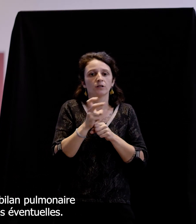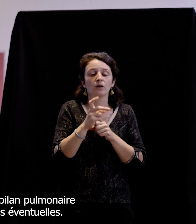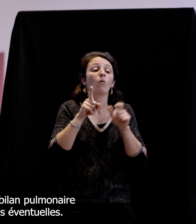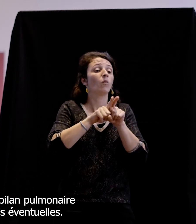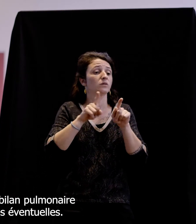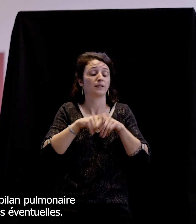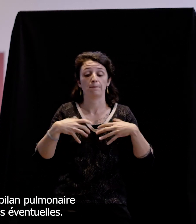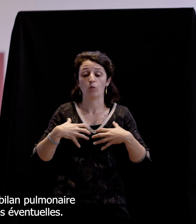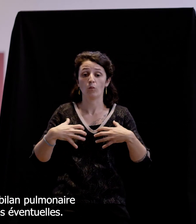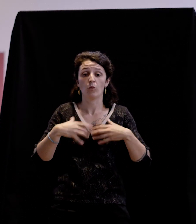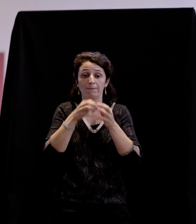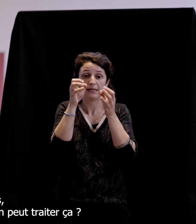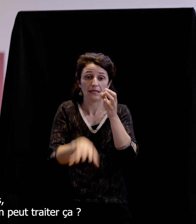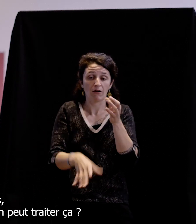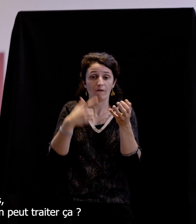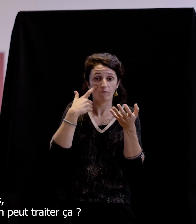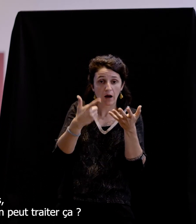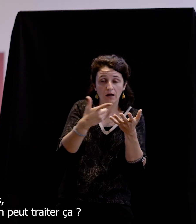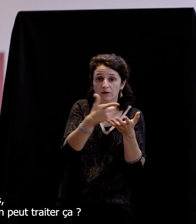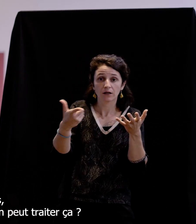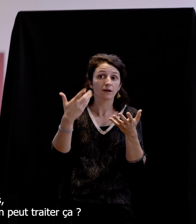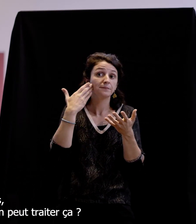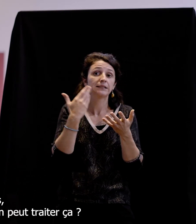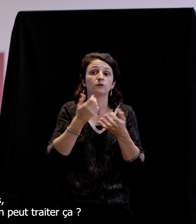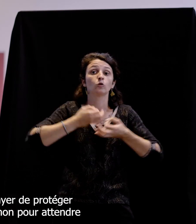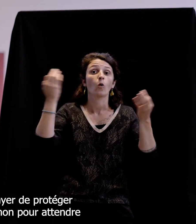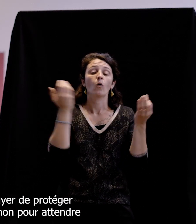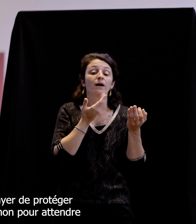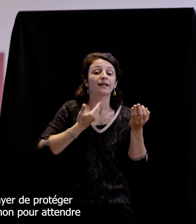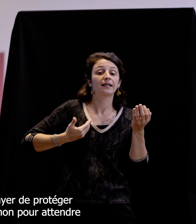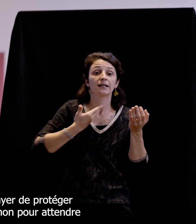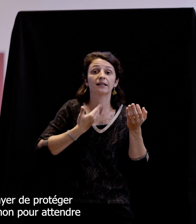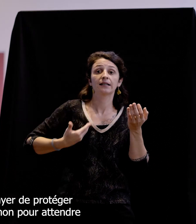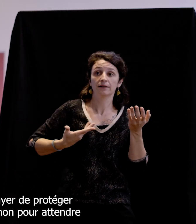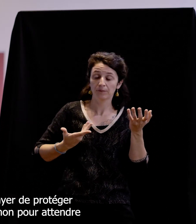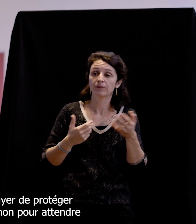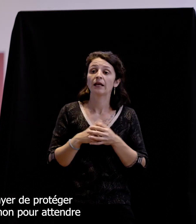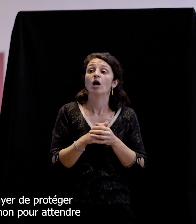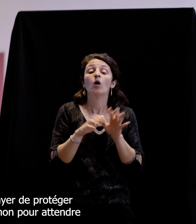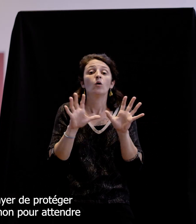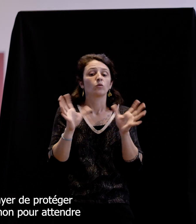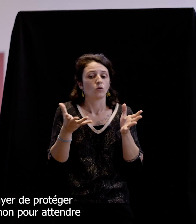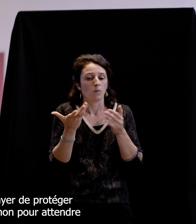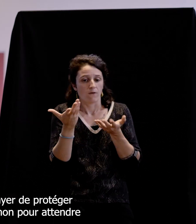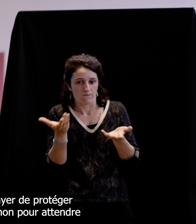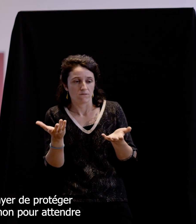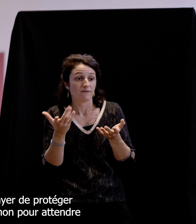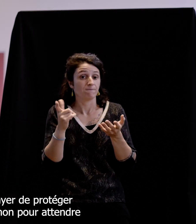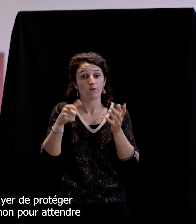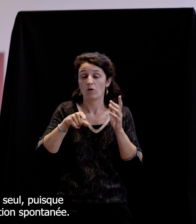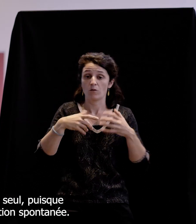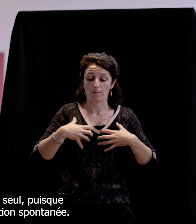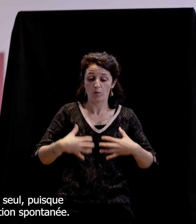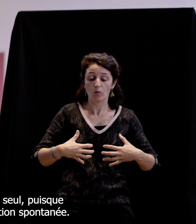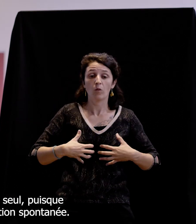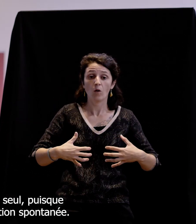pulmonaire des fausses routes éventuelles. Alors, comment est-ce qu'on peut traiter ça ? Eh bien, il faut essayer de protéger au maximum le poumon pour